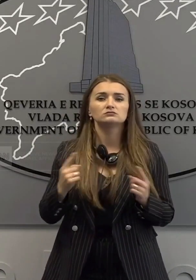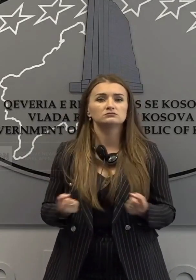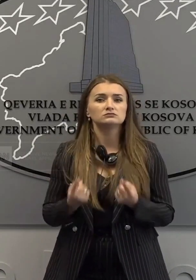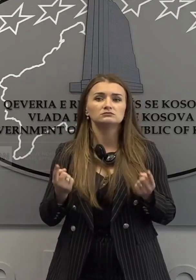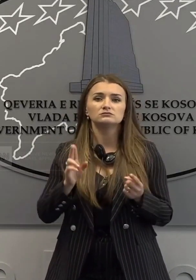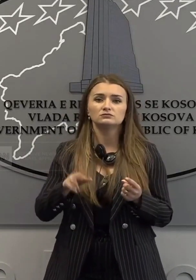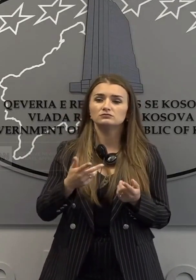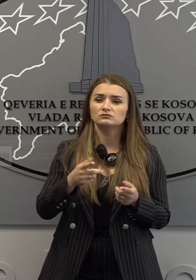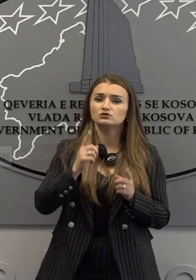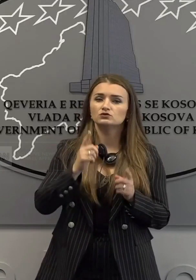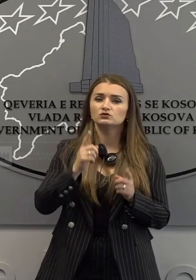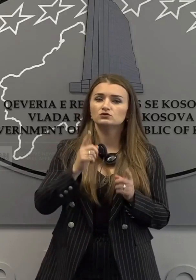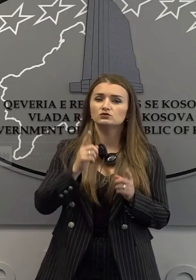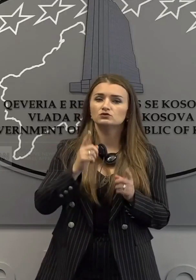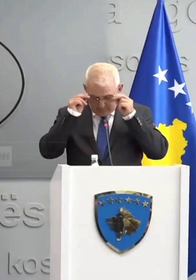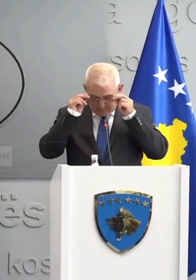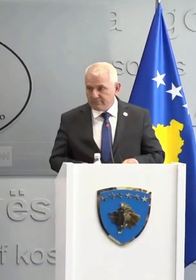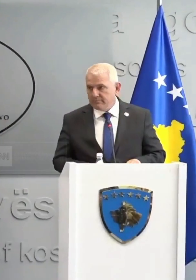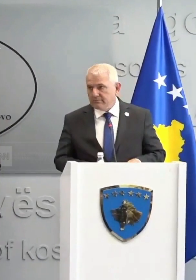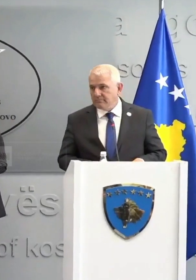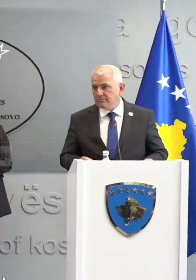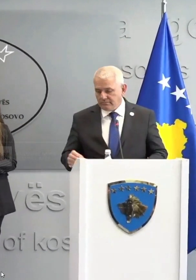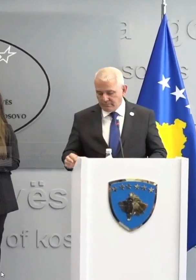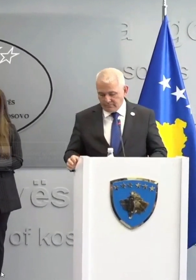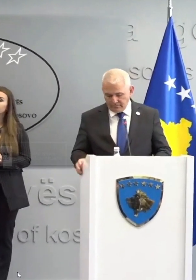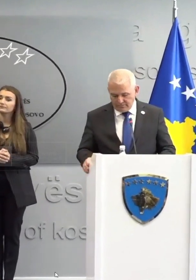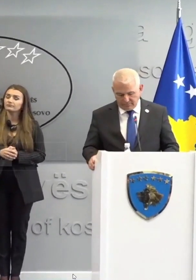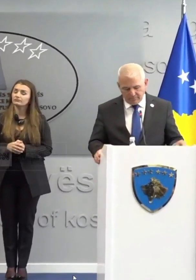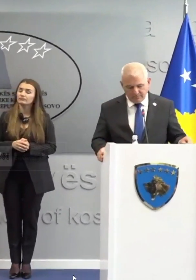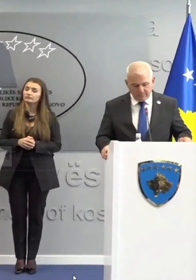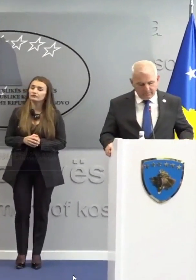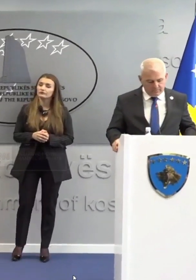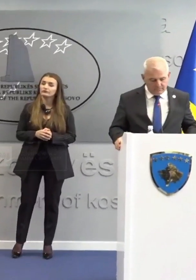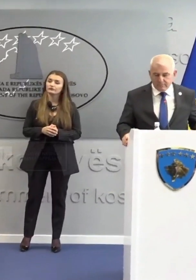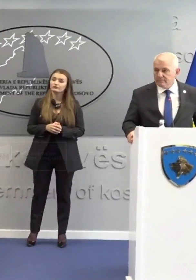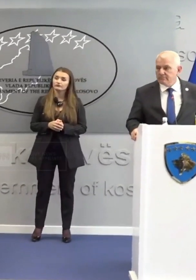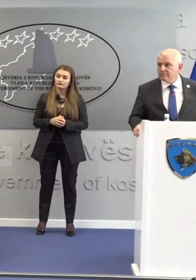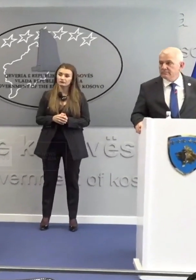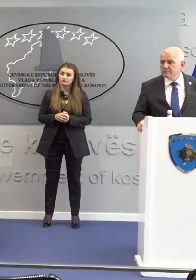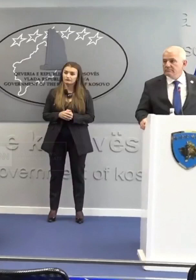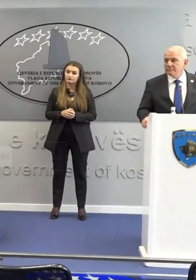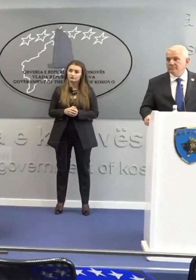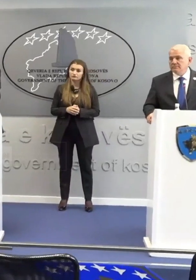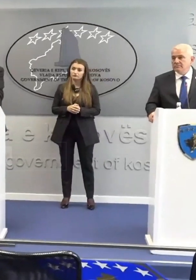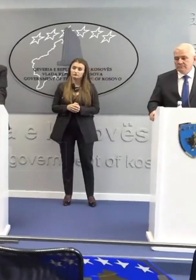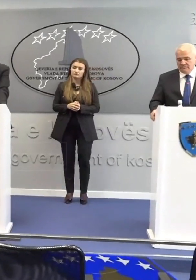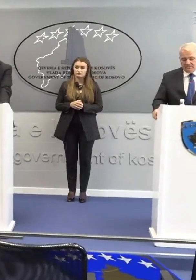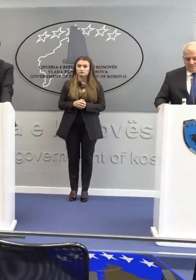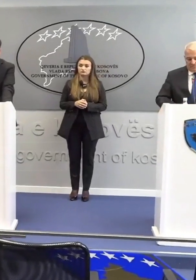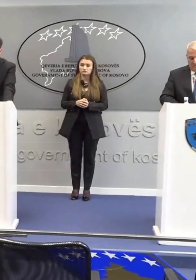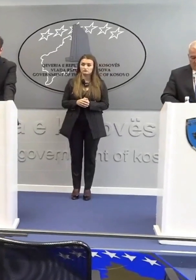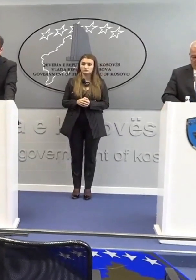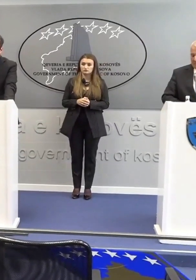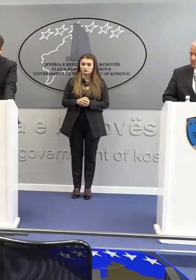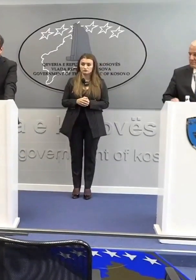të ndaj të gjithë të tjerëve. Fillimisht për kryeministrin Kurti disa pyetje. Dje kishim një reagim nga bashkësia